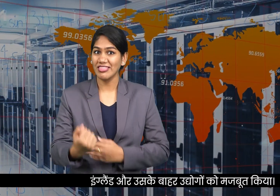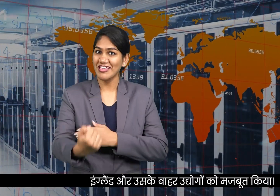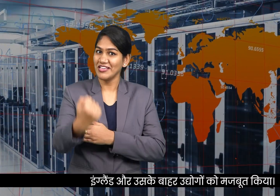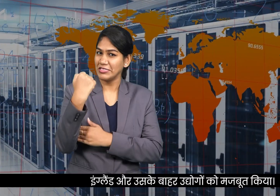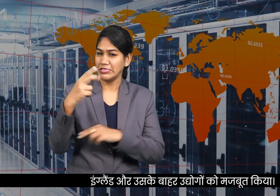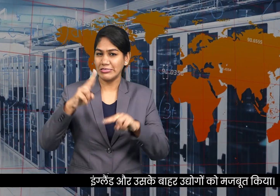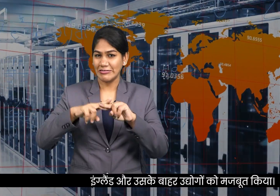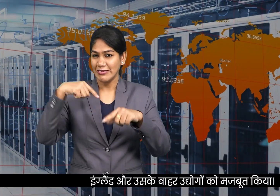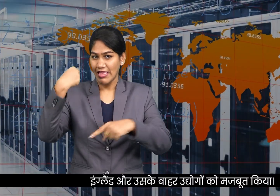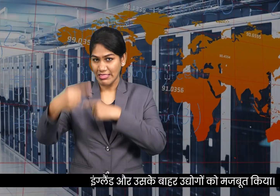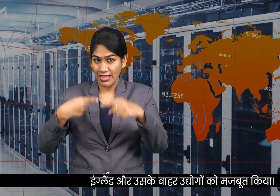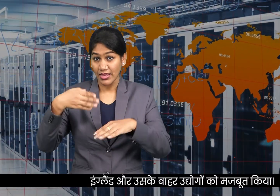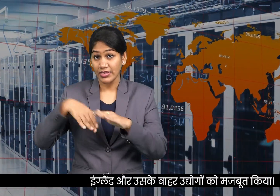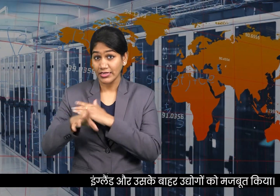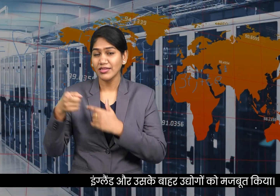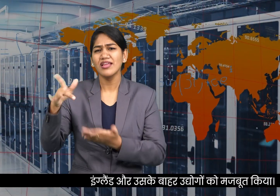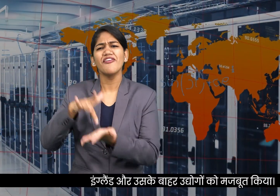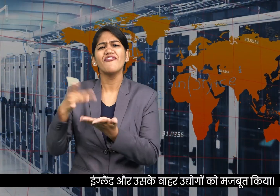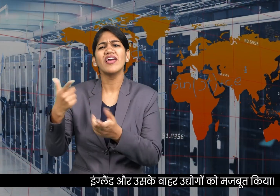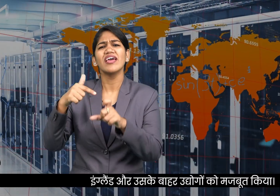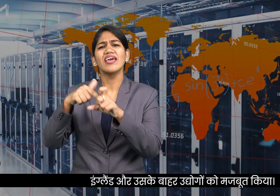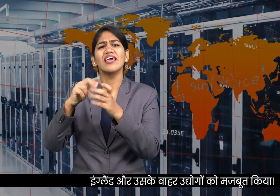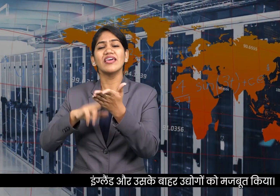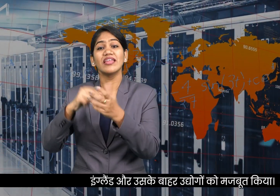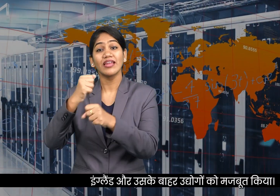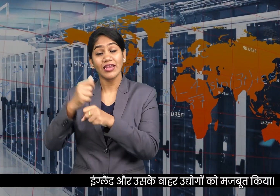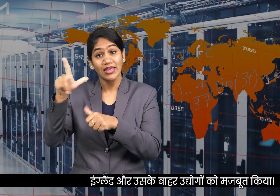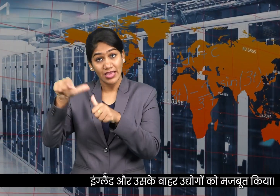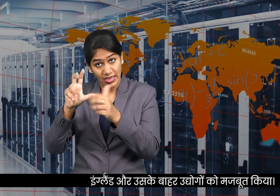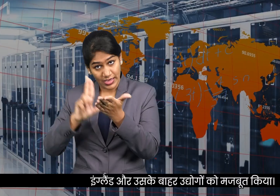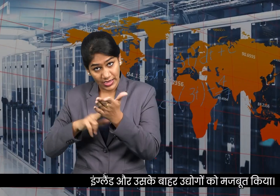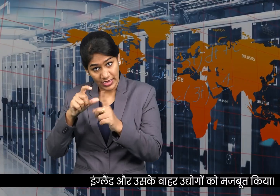इंग्लैंड और उसके बाहर उद्योगों को मजबूत किया।